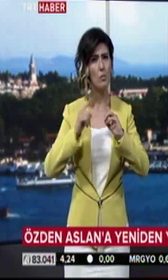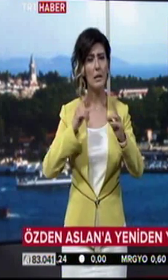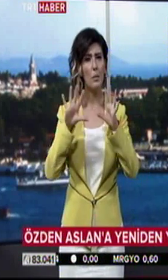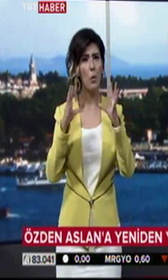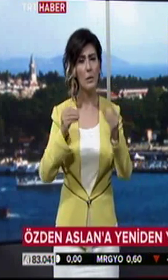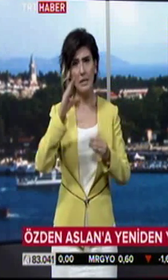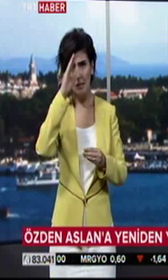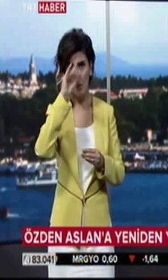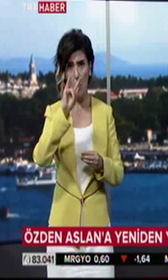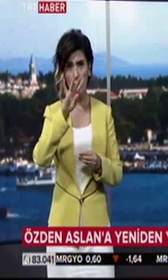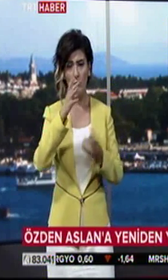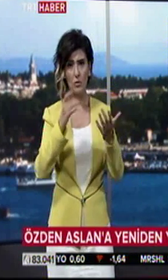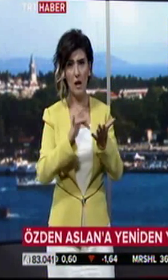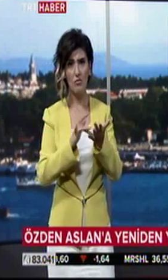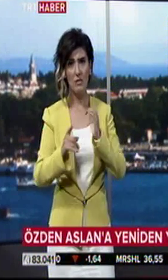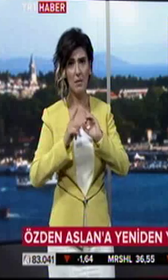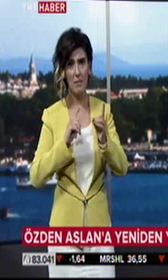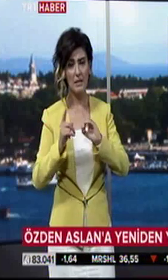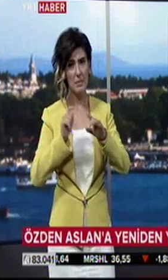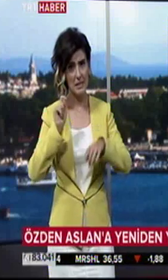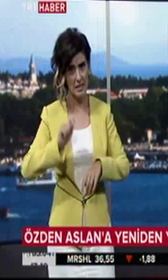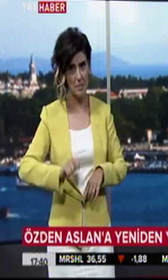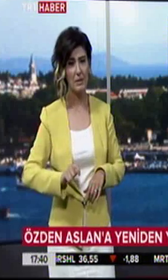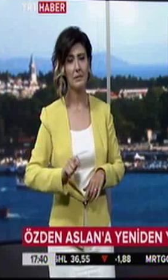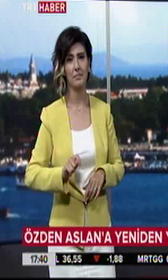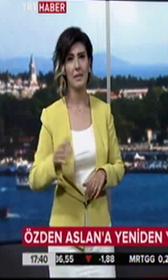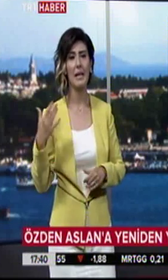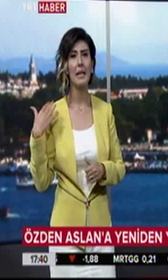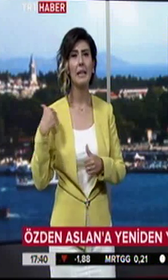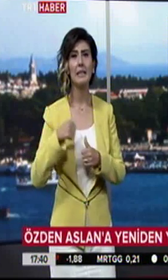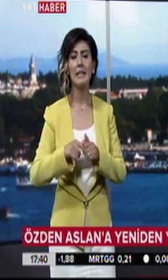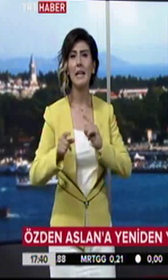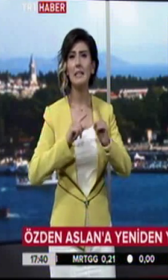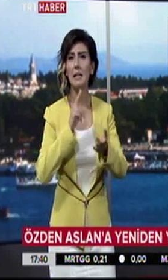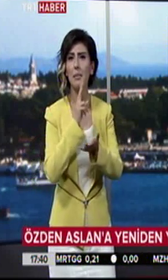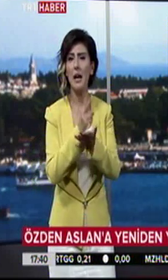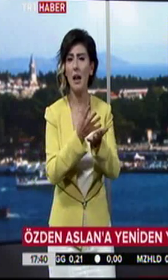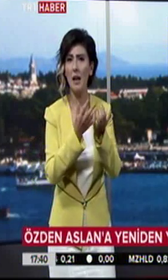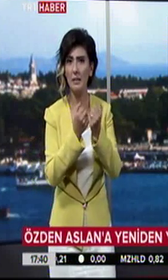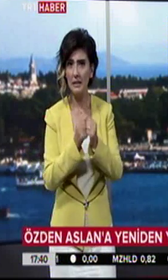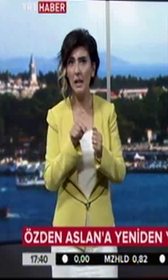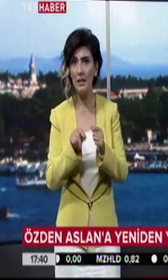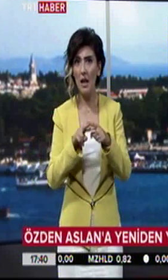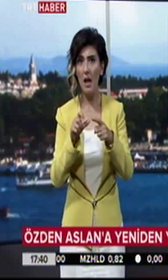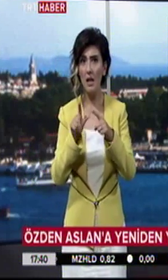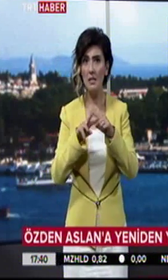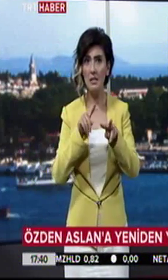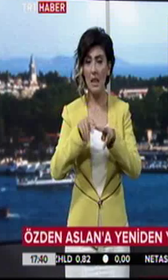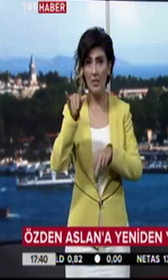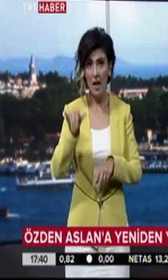olan İstanbul 14. Ağır Ceza Mahkemesi'ne yapıldı. Yeniden yargılama kararıyla Aslan hakkındaki yakalama